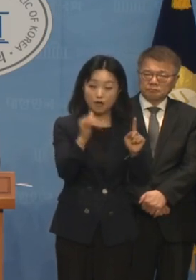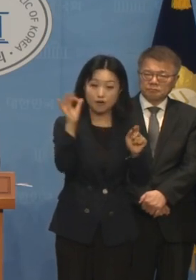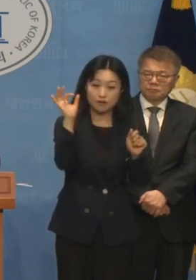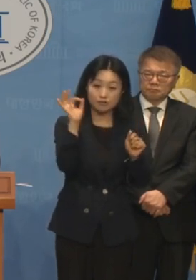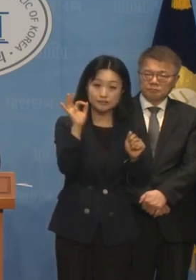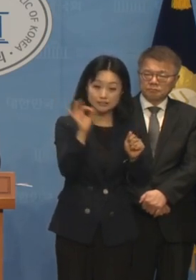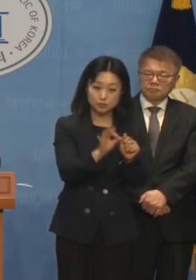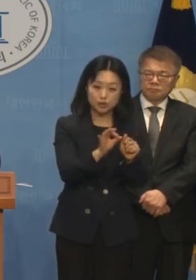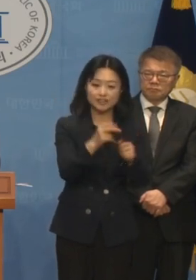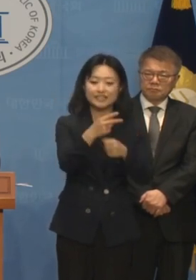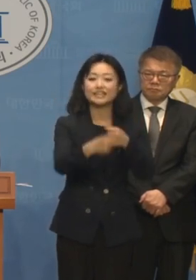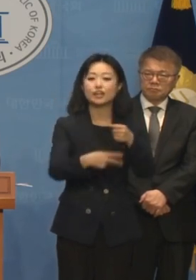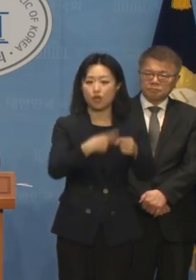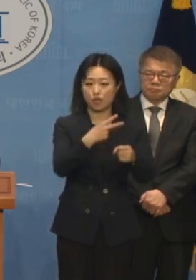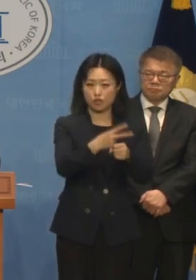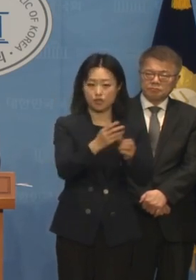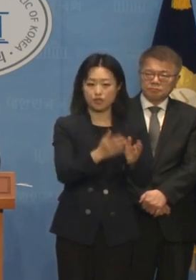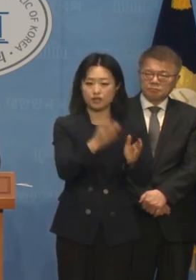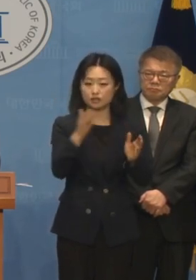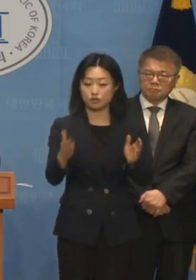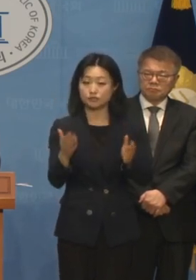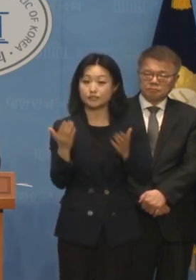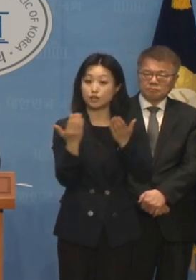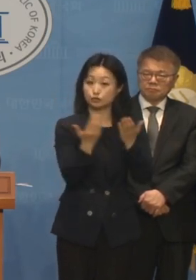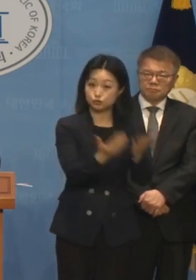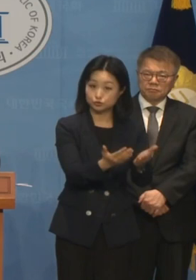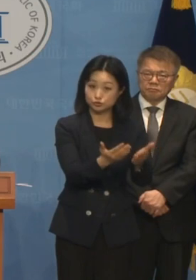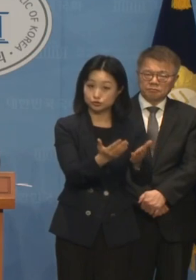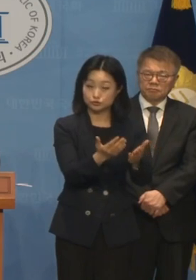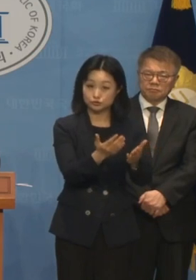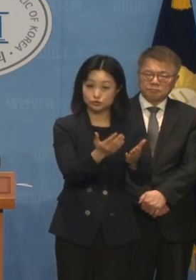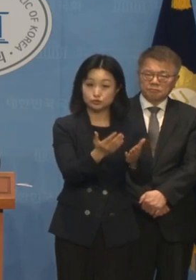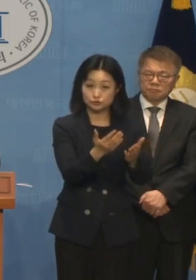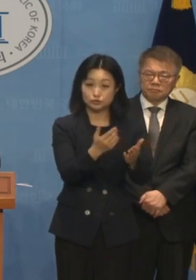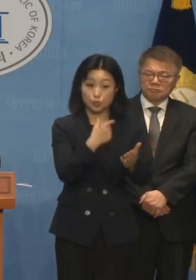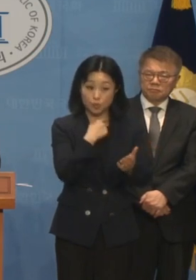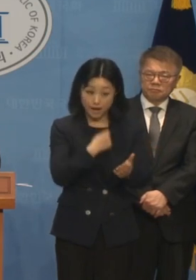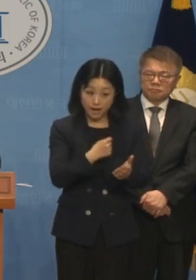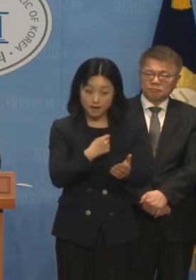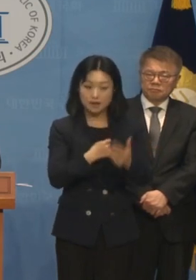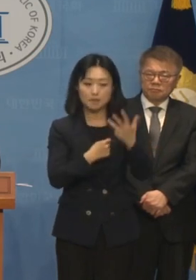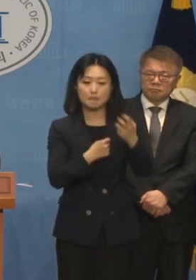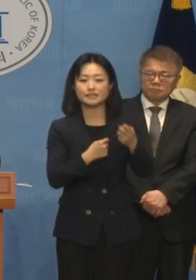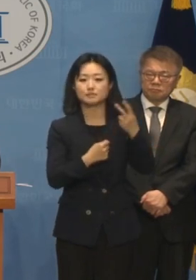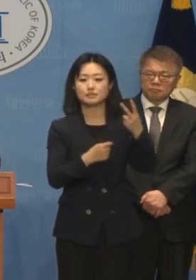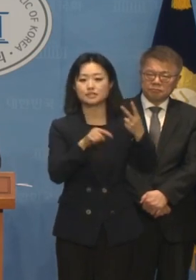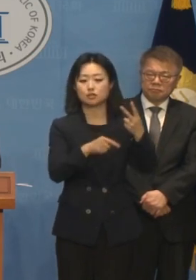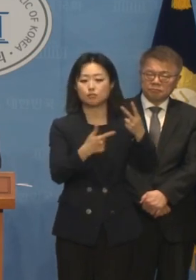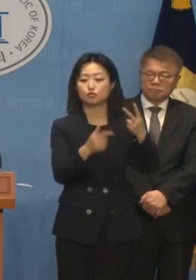2년으로 늘리는 안도 82.6%로 나왔습니다.